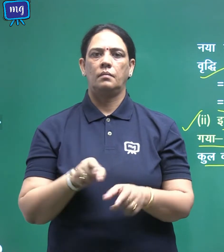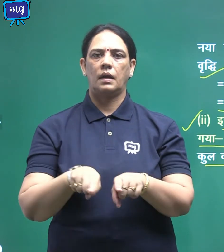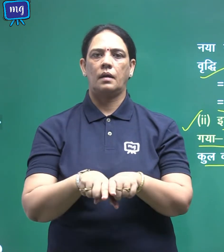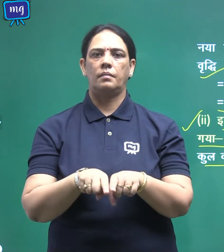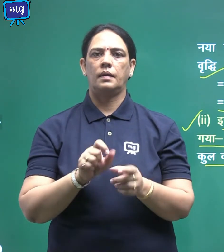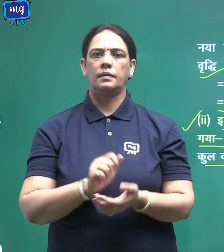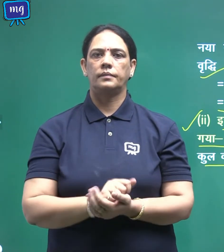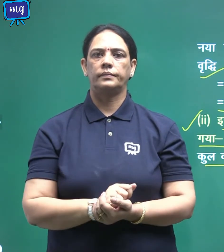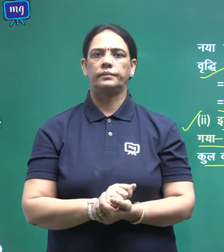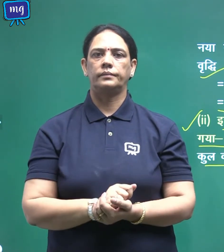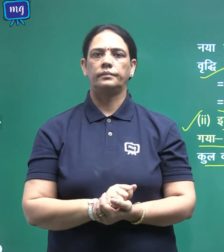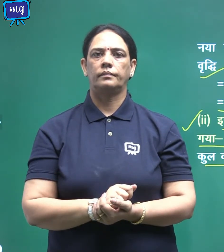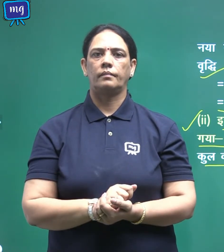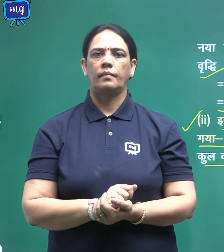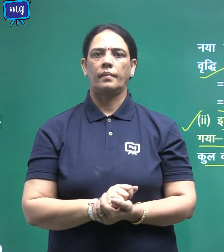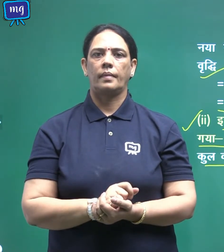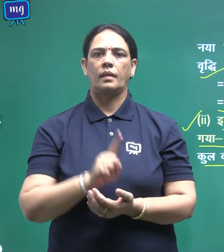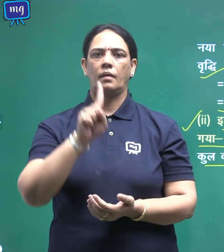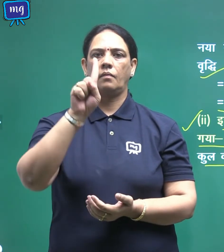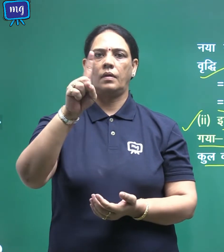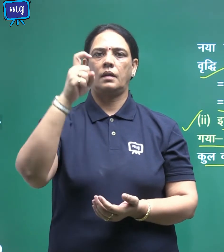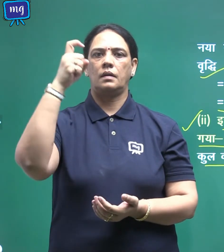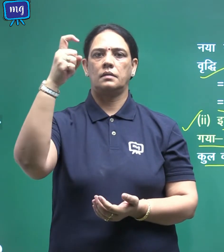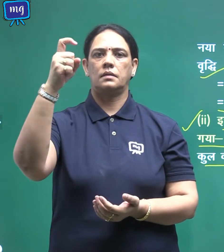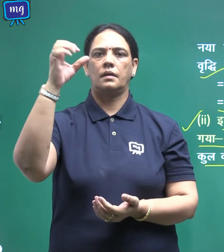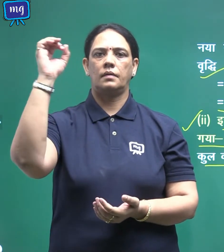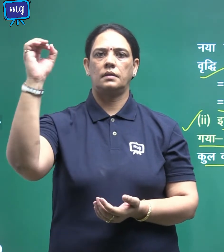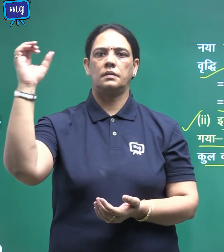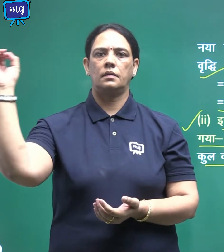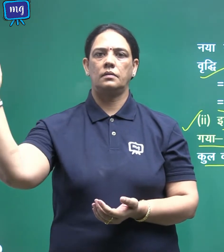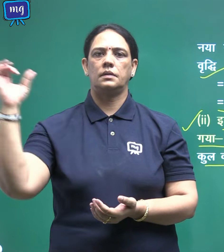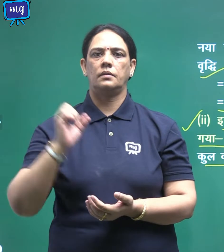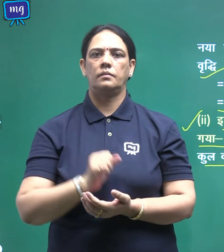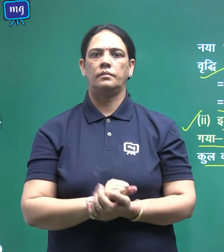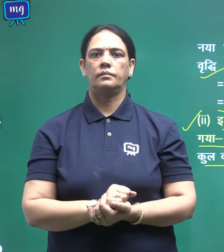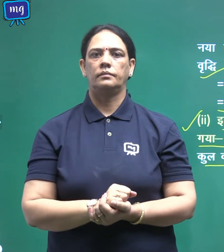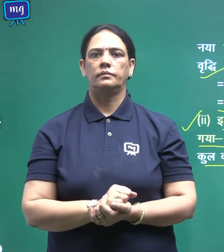बराबर 1,700 रुपये।